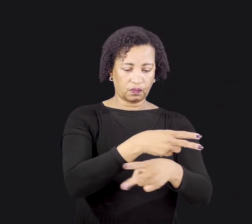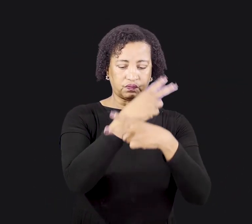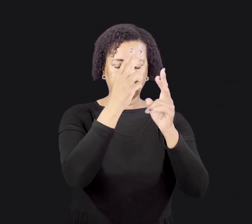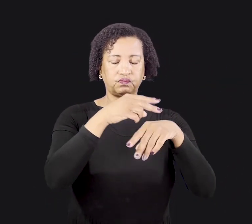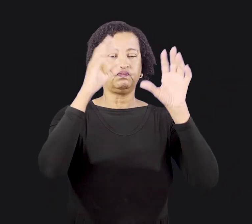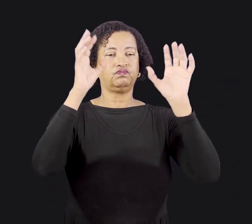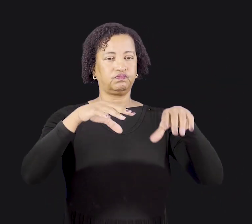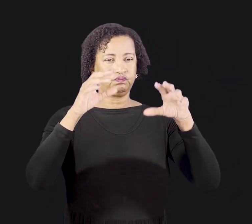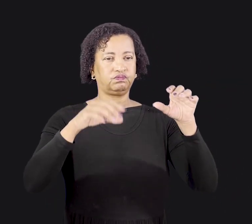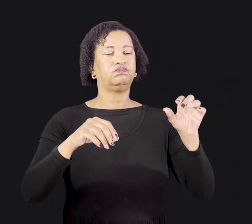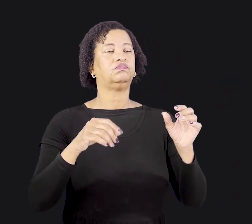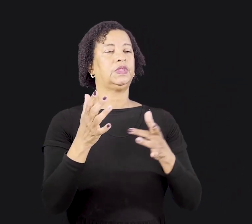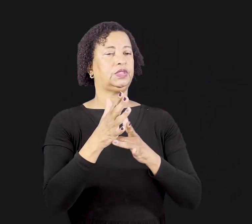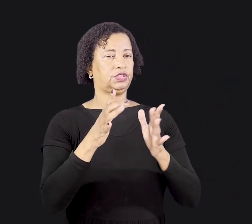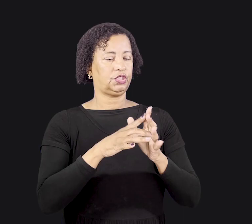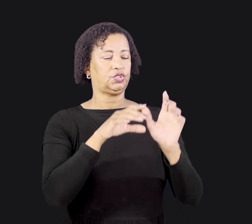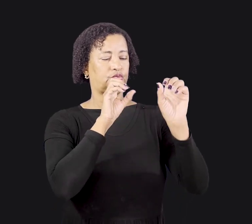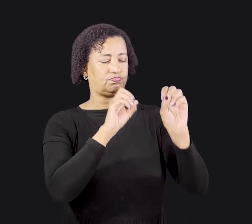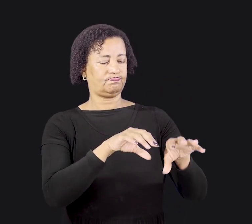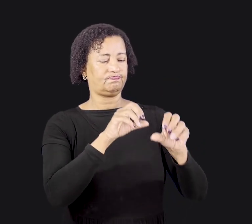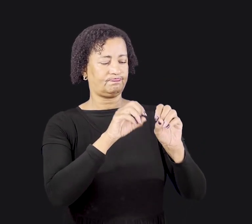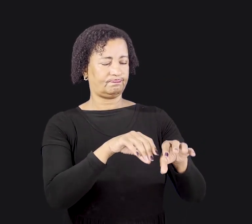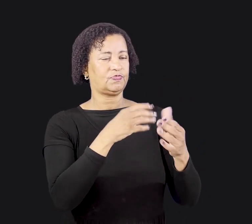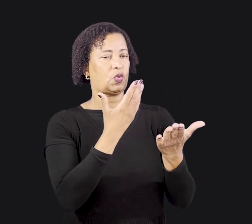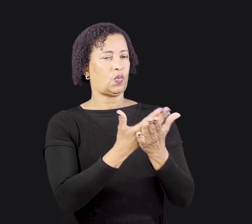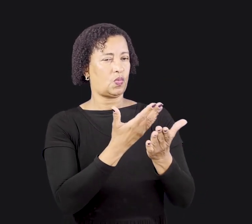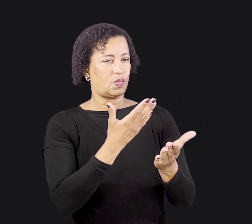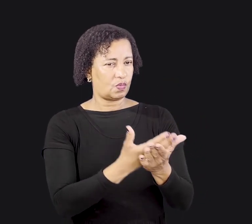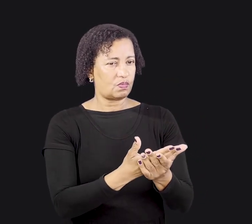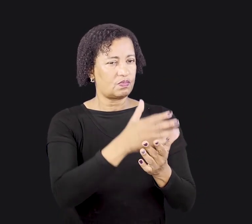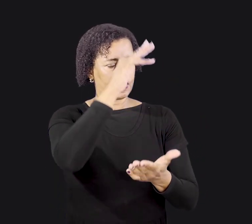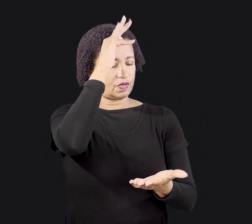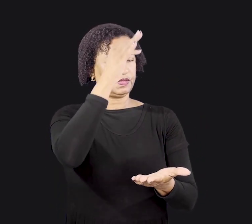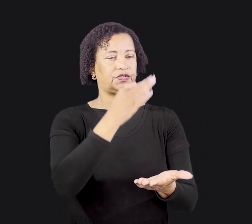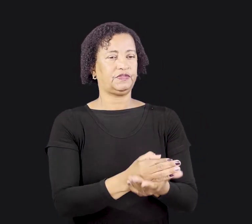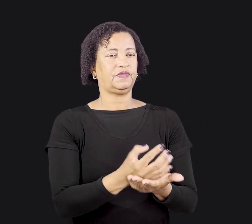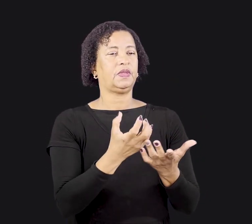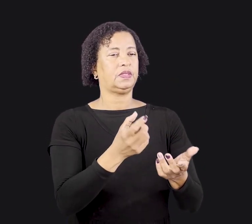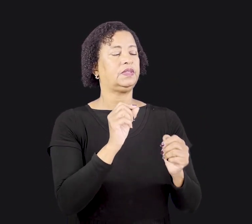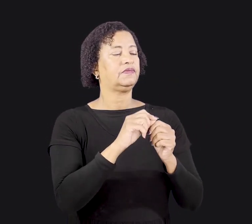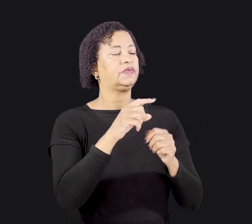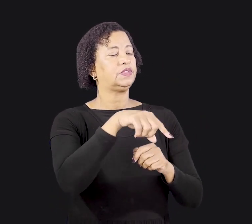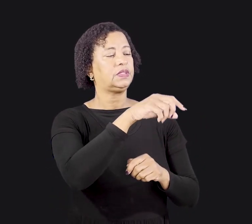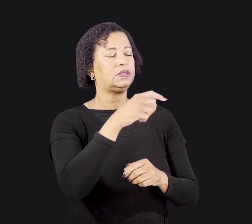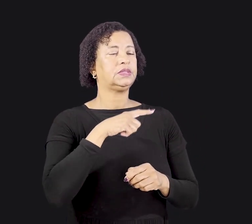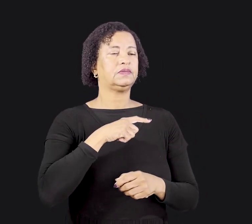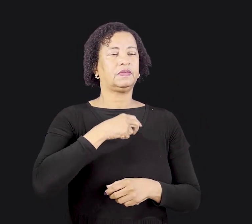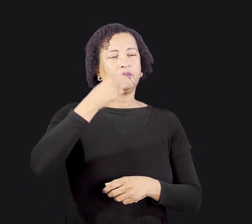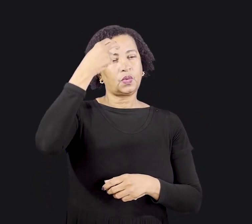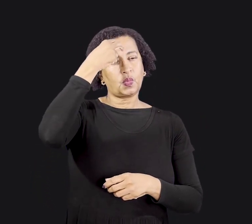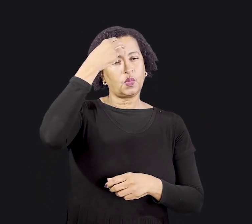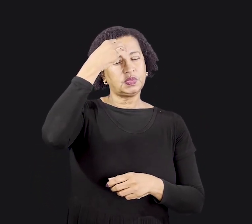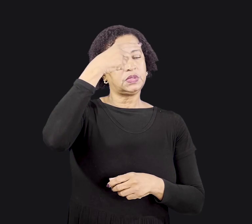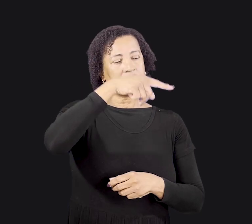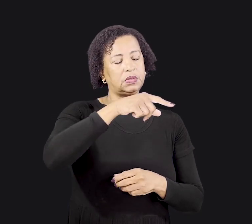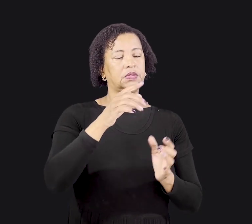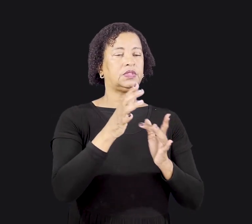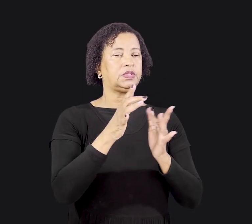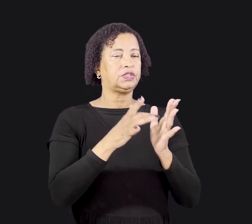Jesus deu uma aula sobre fé. Ele estava tentando fazer com que eles tivessem consciência de que ele estava no barco com eles